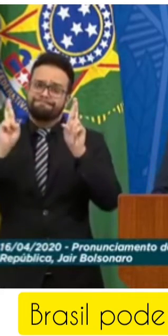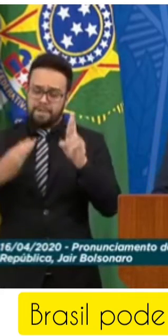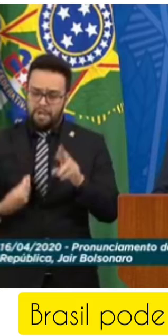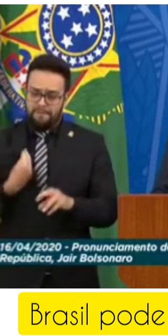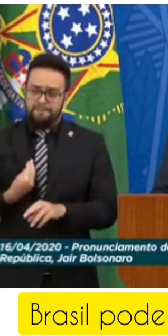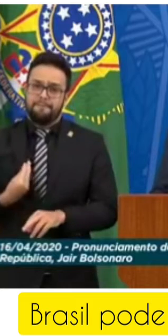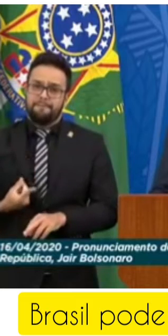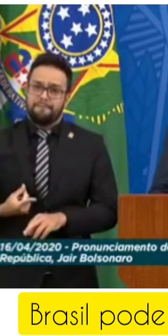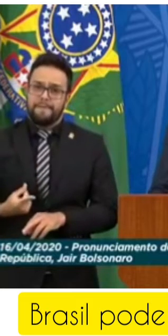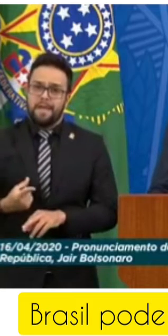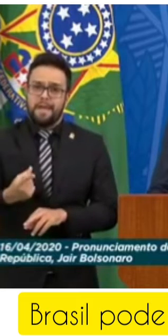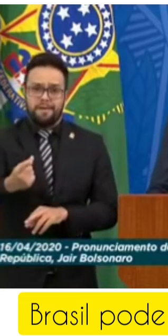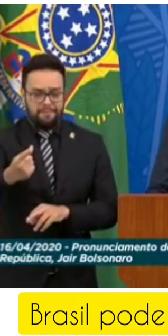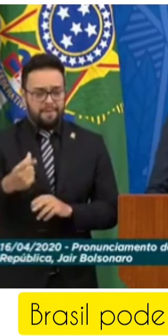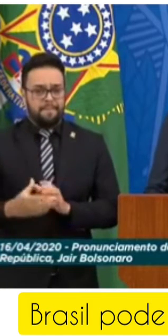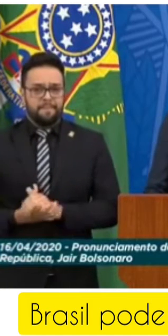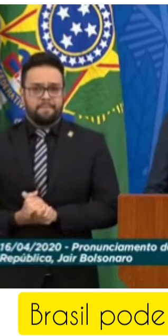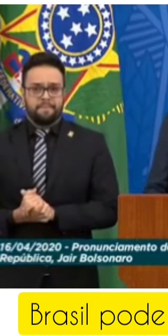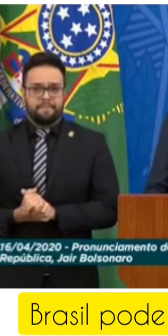tempo.